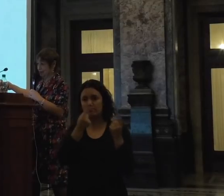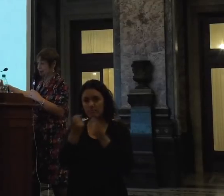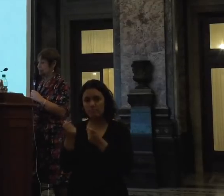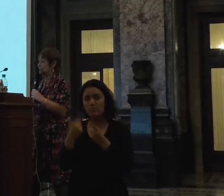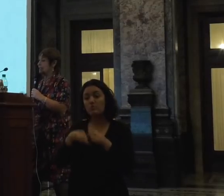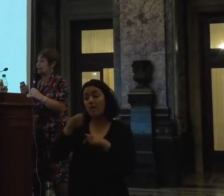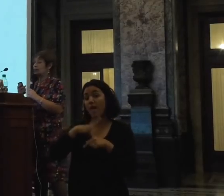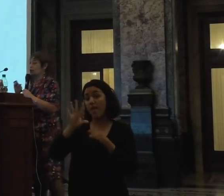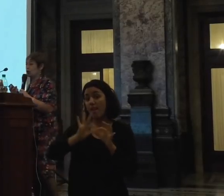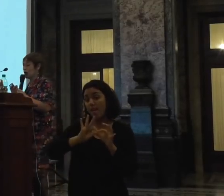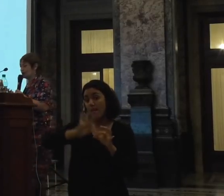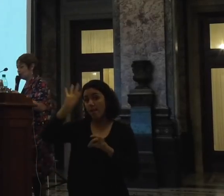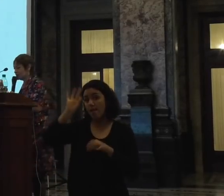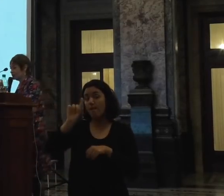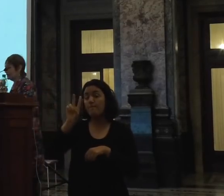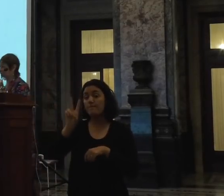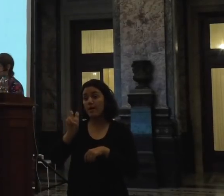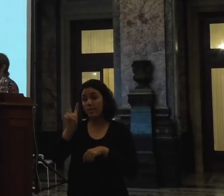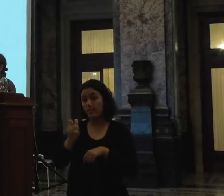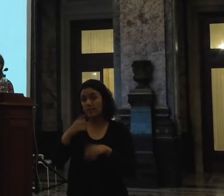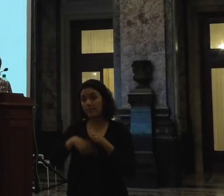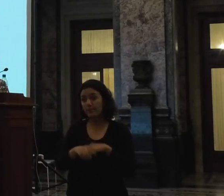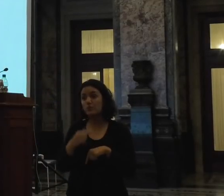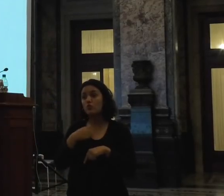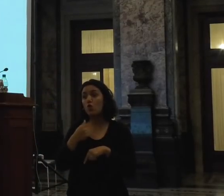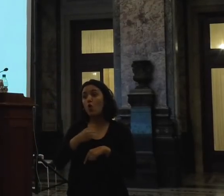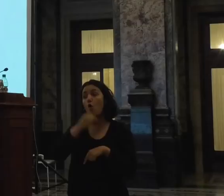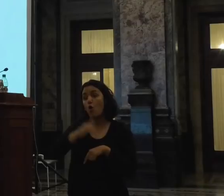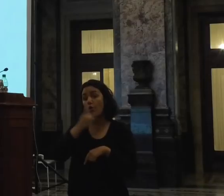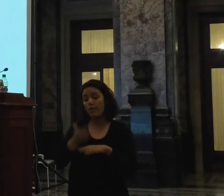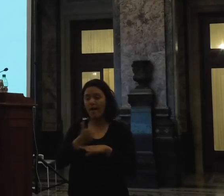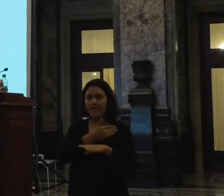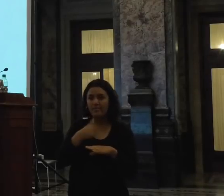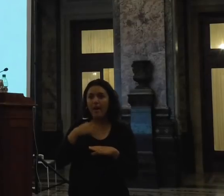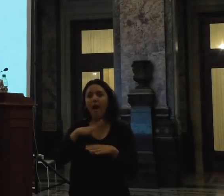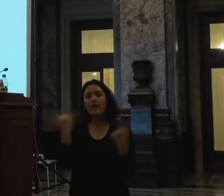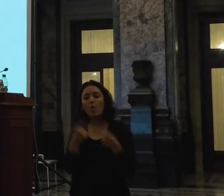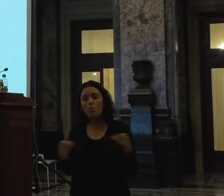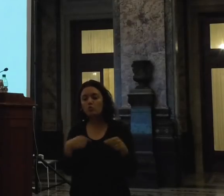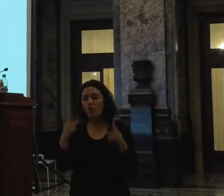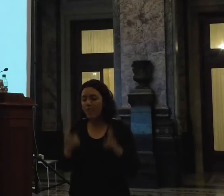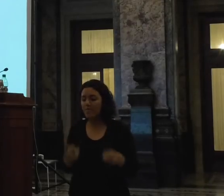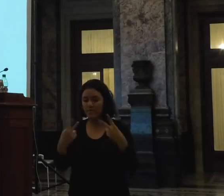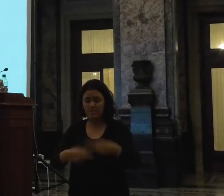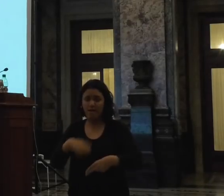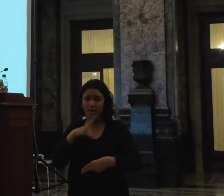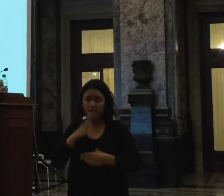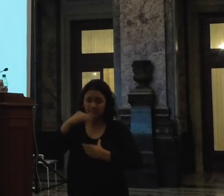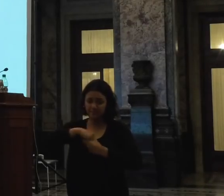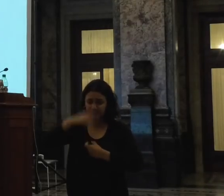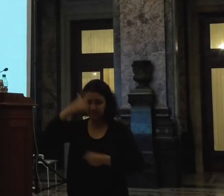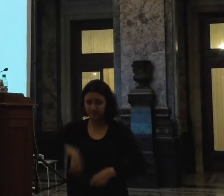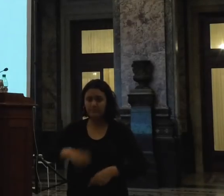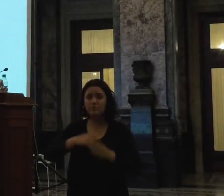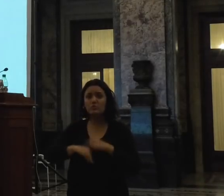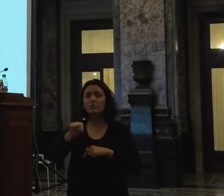verde. Ahora, yo les conté hace rato de los recursos muy limitados. Entonces, la otra pregunta es, ¿qué pasa? Si yo atiendo